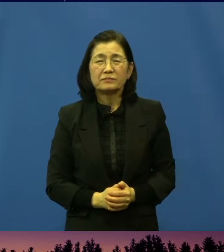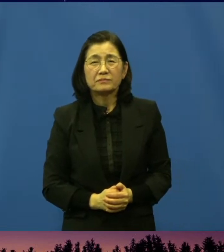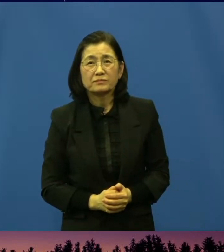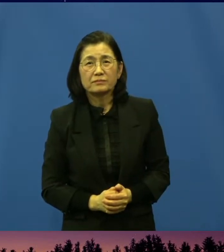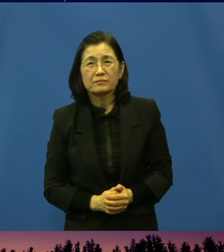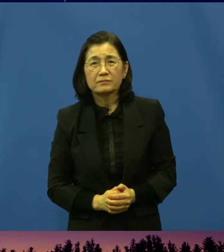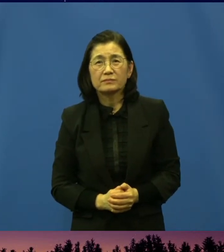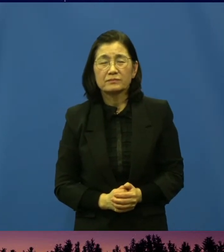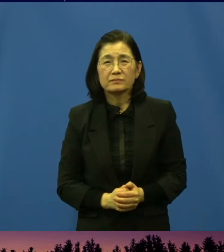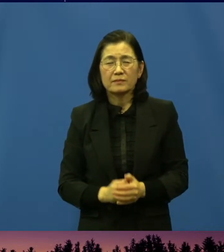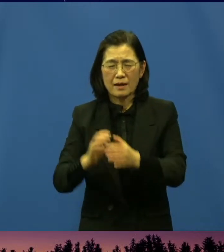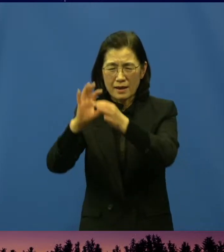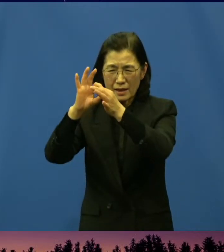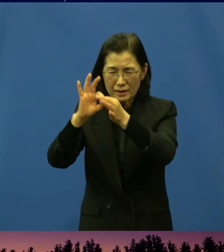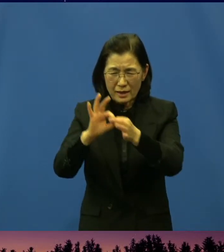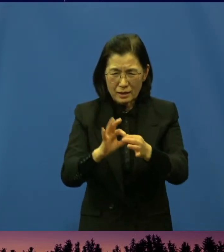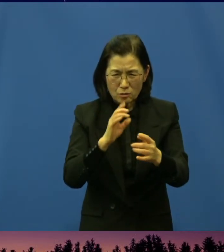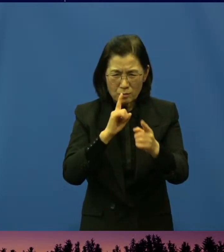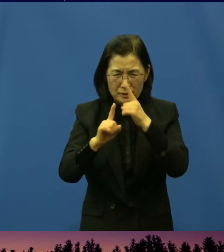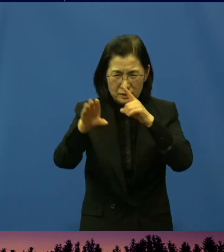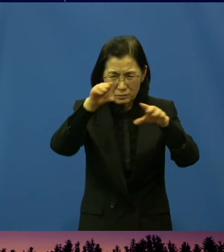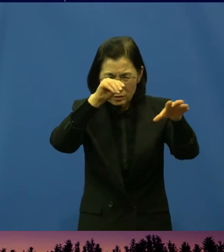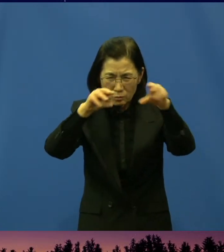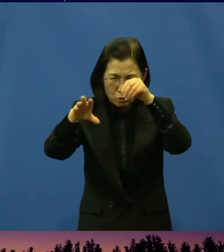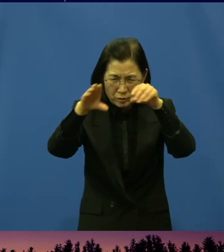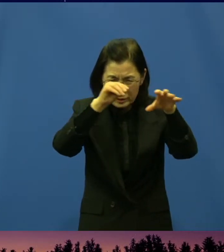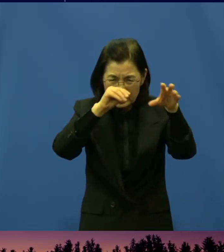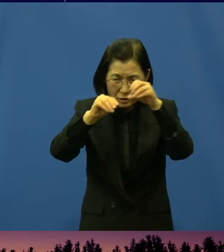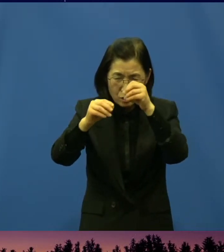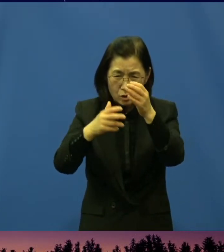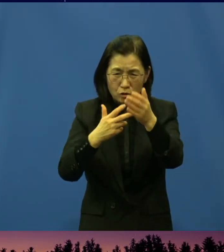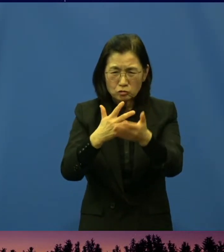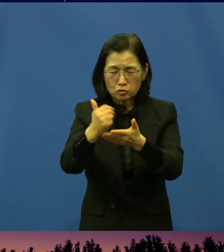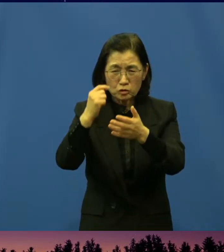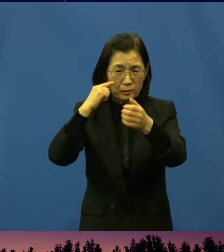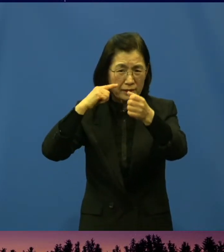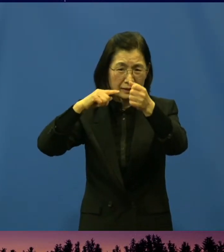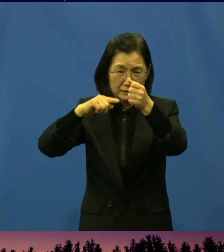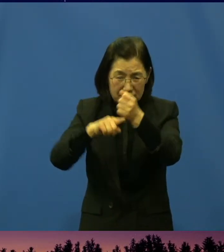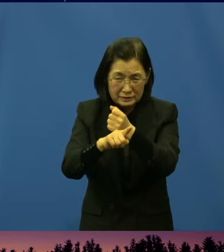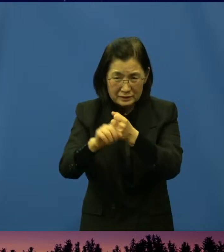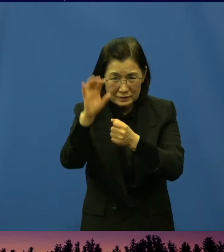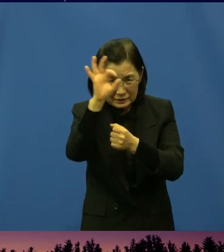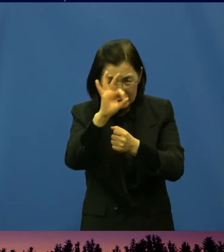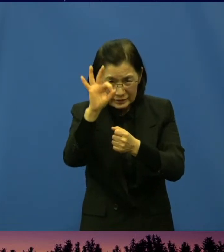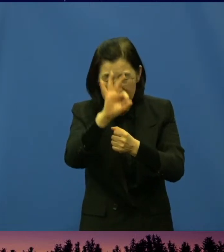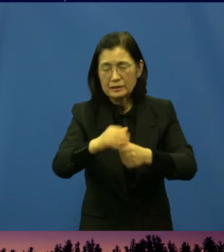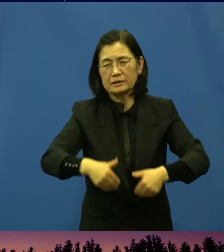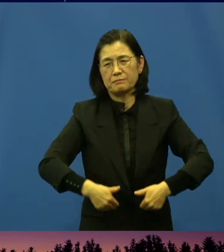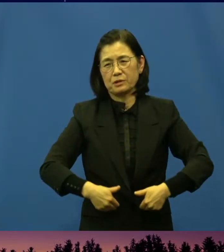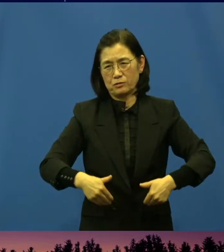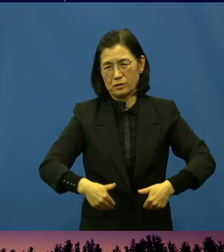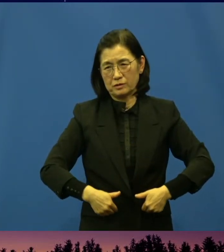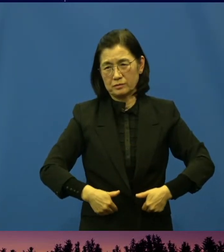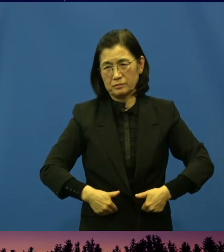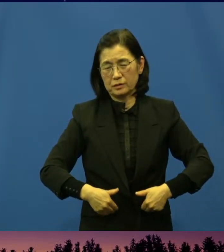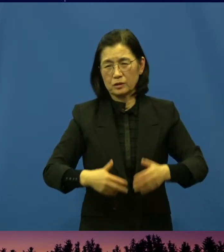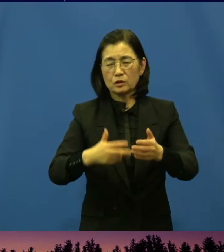계속 우리가 말씀을 들으면서 주님의 뜻이 무엇인지를 찾아야 돼요. 그러지 않으면 남는 게 없어요. 아무것도 남는 게